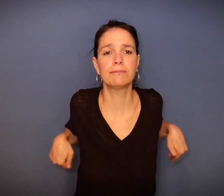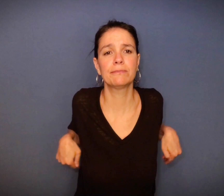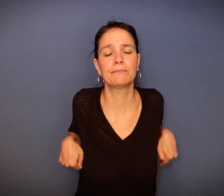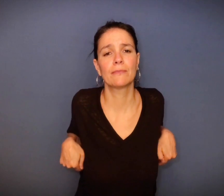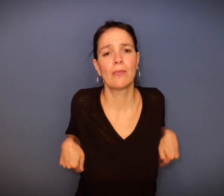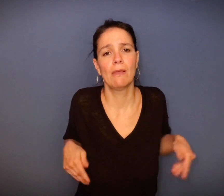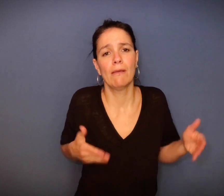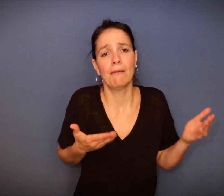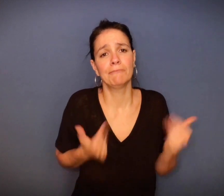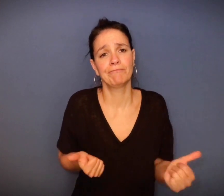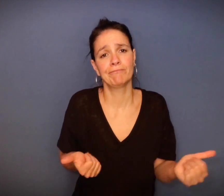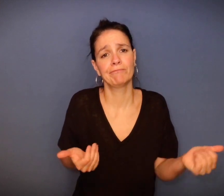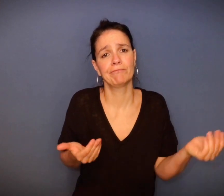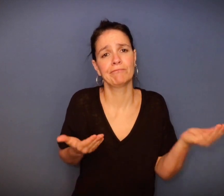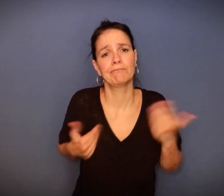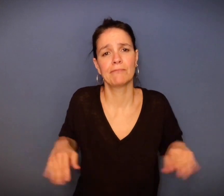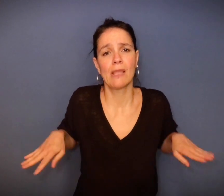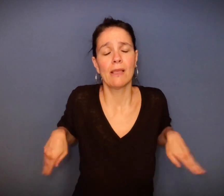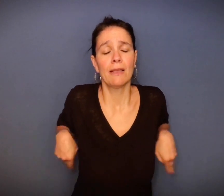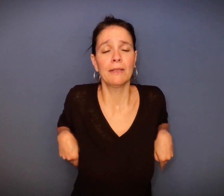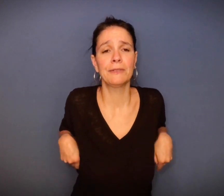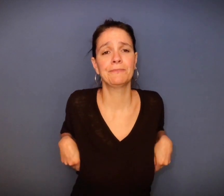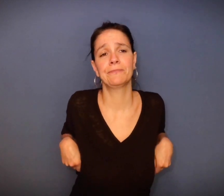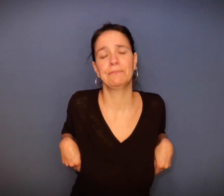pour tenir cet œuf bien au chaud sous son ventre.